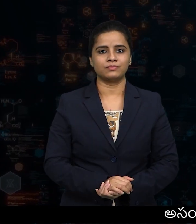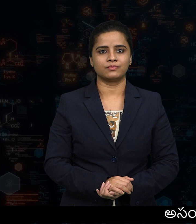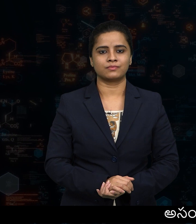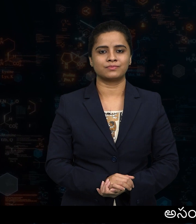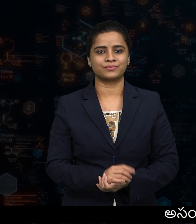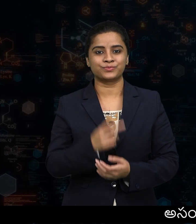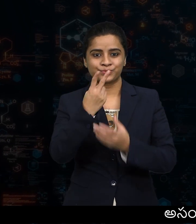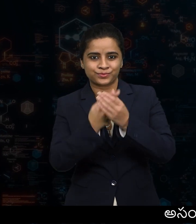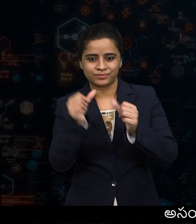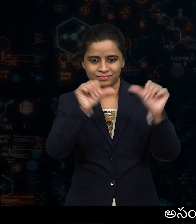అసంతృప్త హైడ్రోకార్బన్,